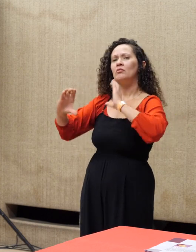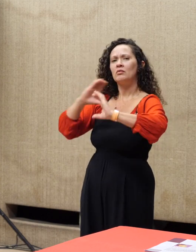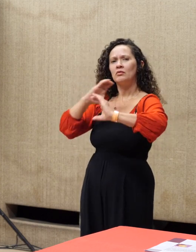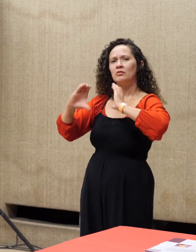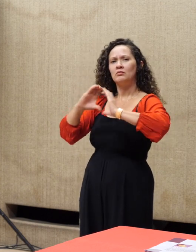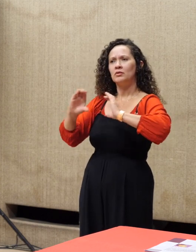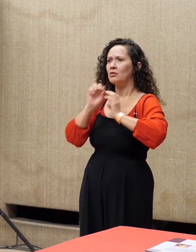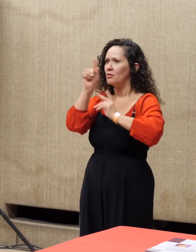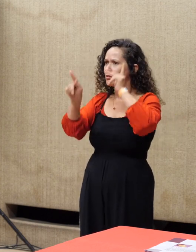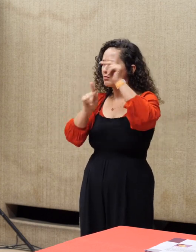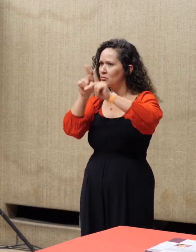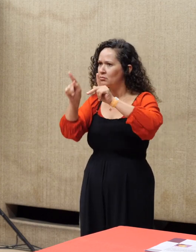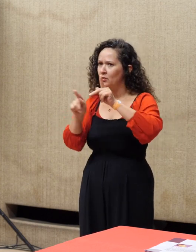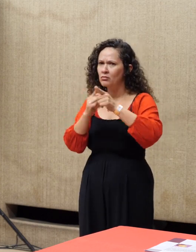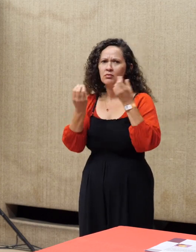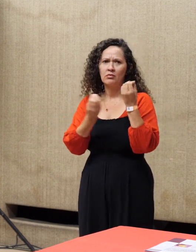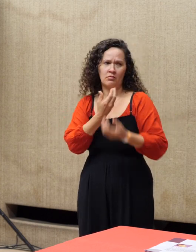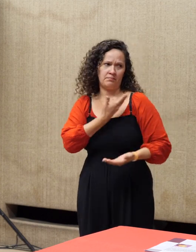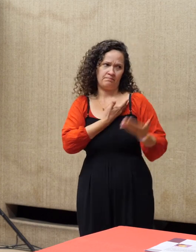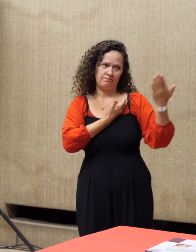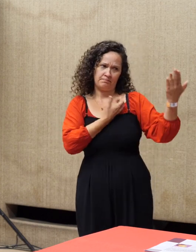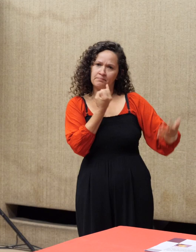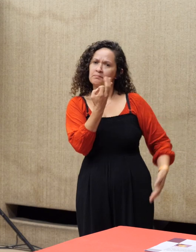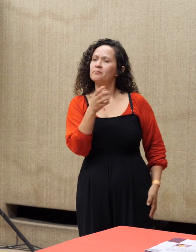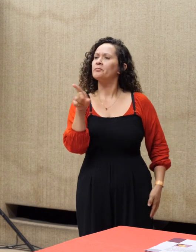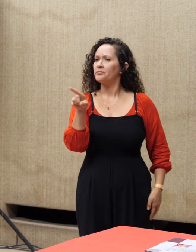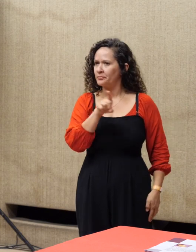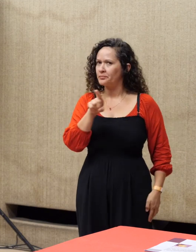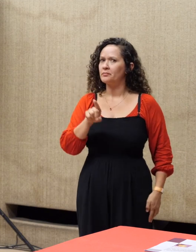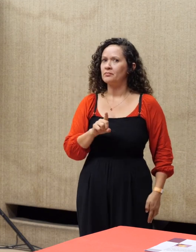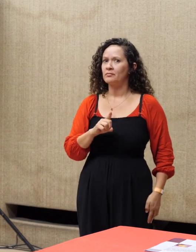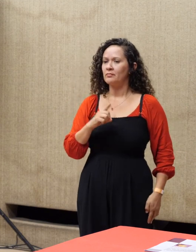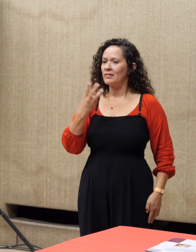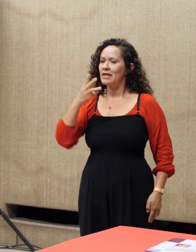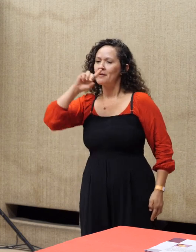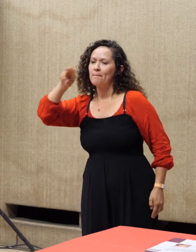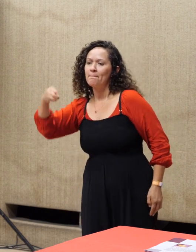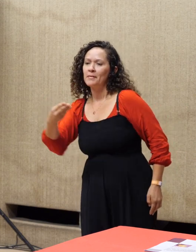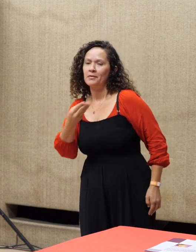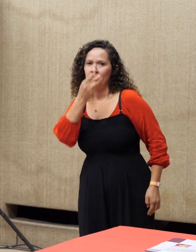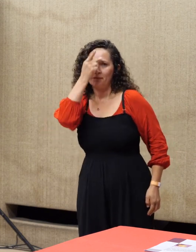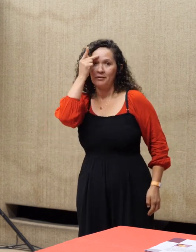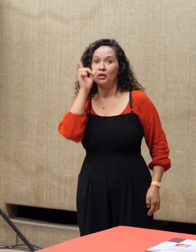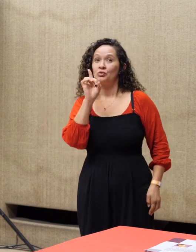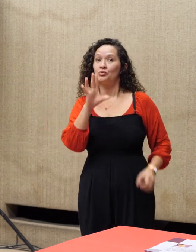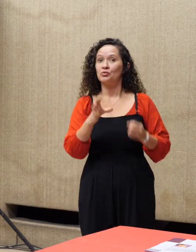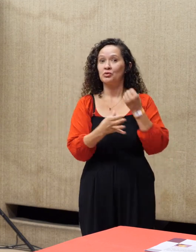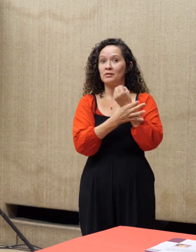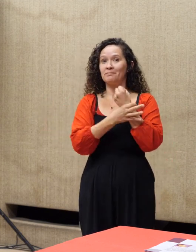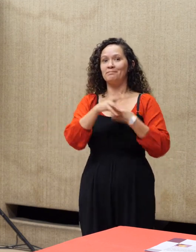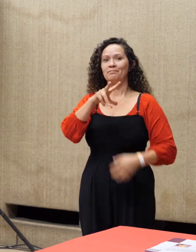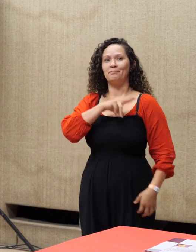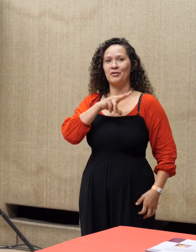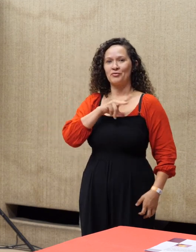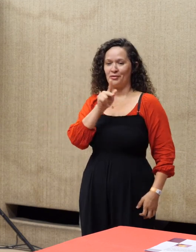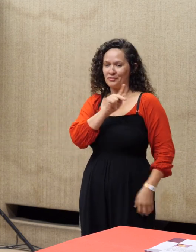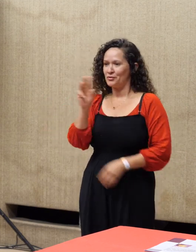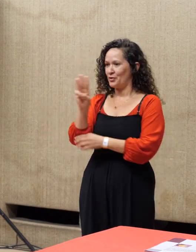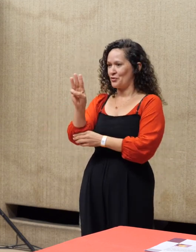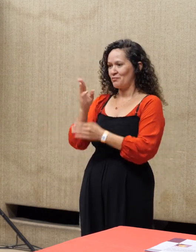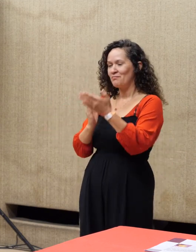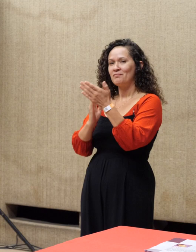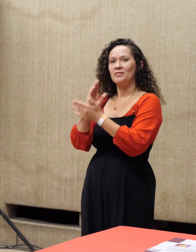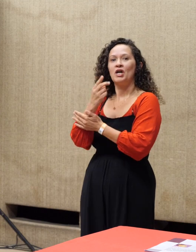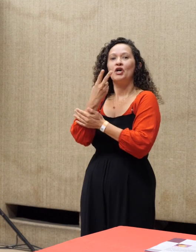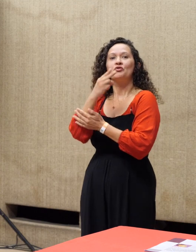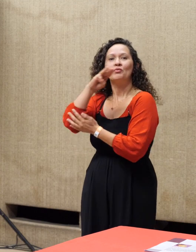comunicar com esse povo. O colega falou aqui também. São 3 milhões de pessoas só na segurança privada. O presidente Lula ganhou a